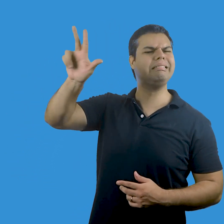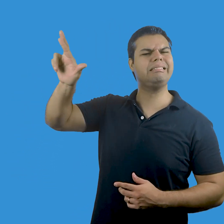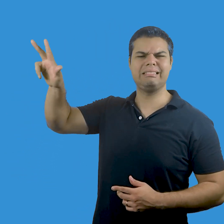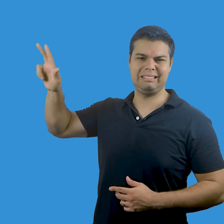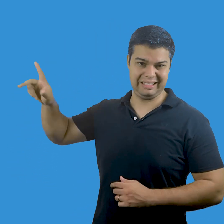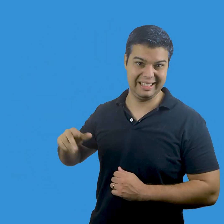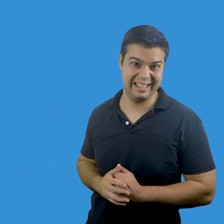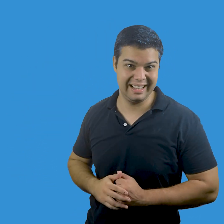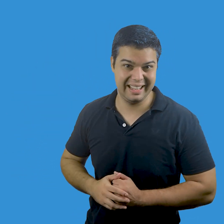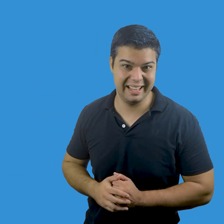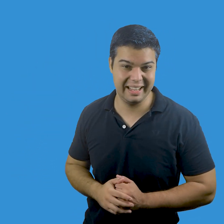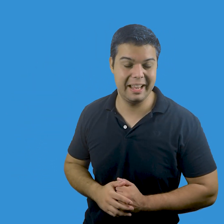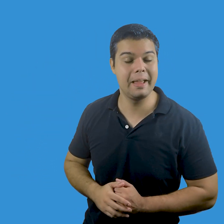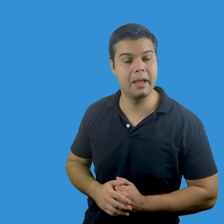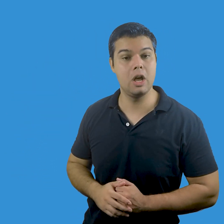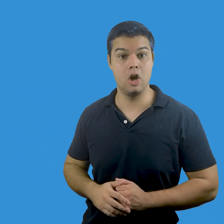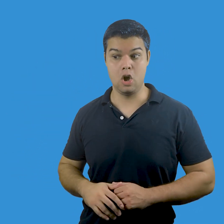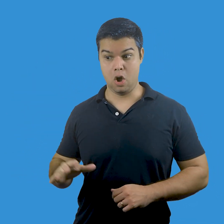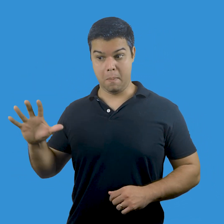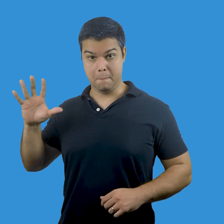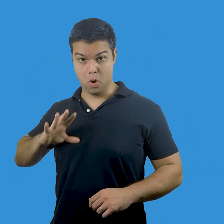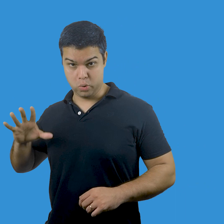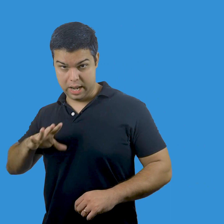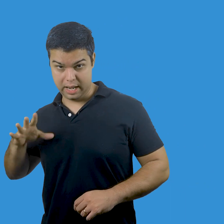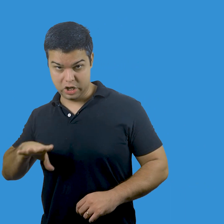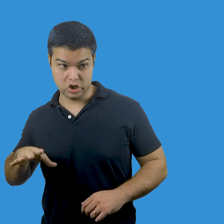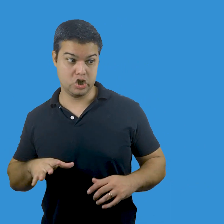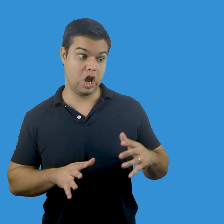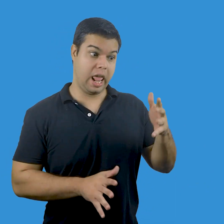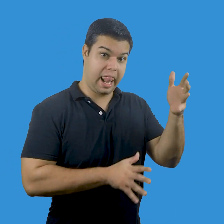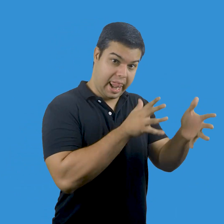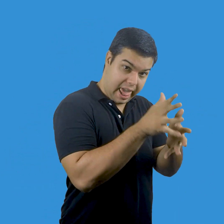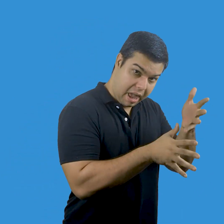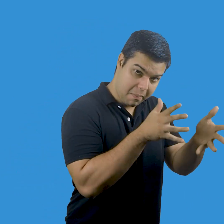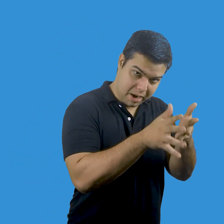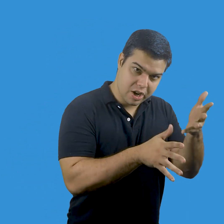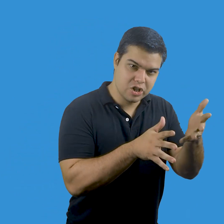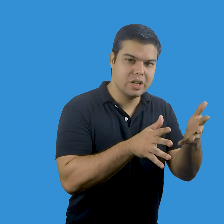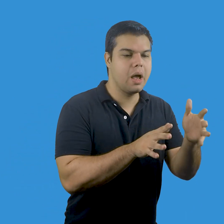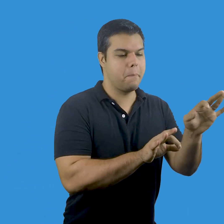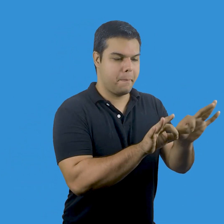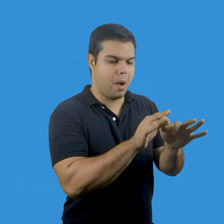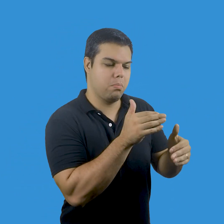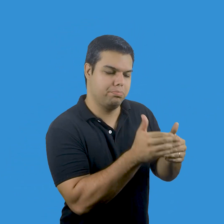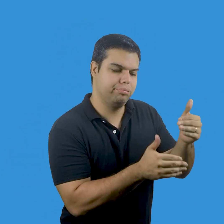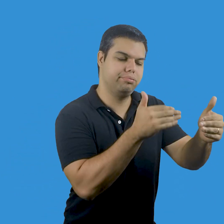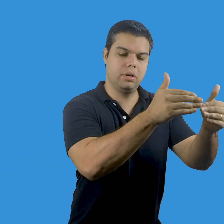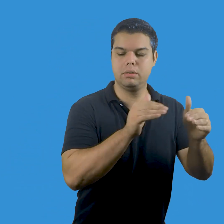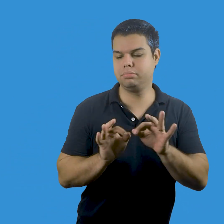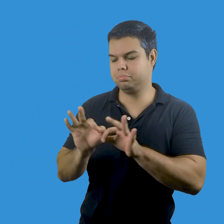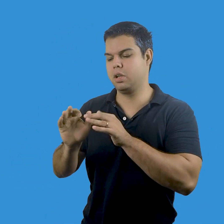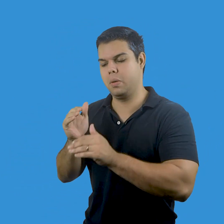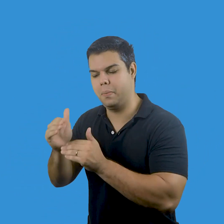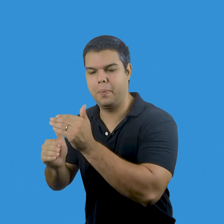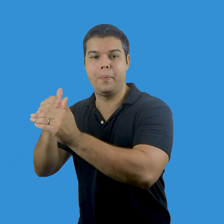Português e Libras são línguas em construção. Tal qual o português, a Libras é uma